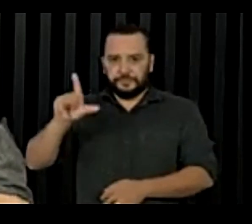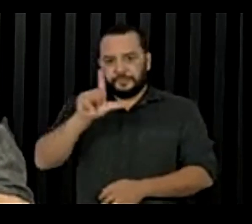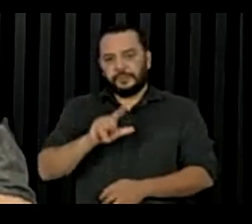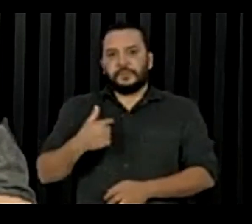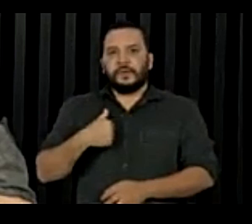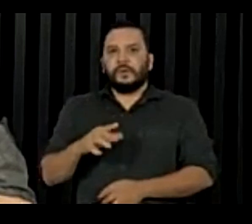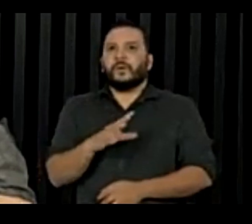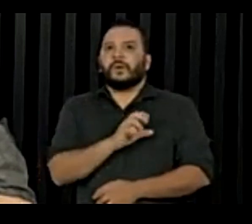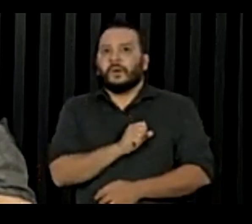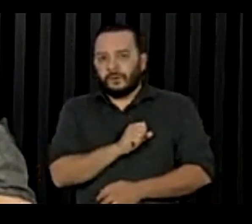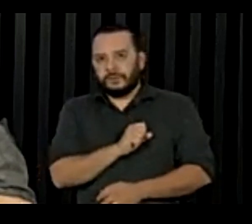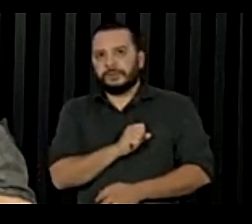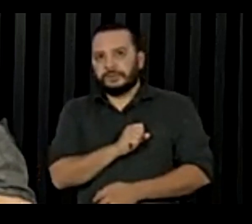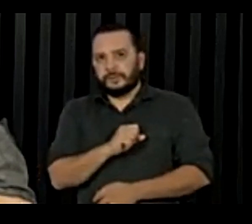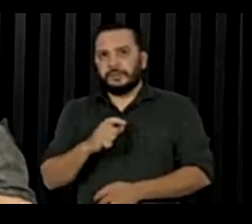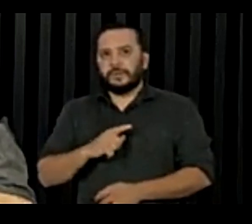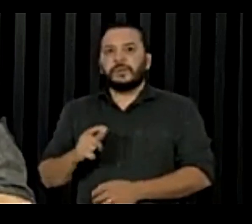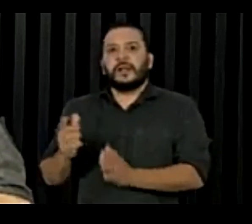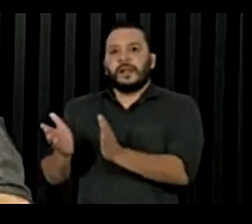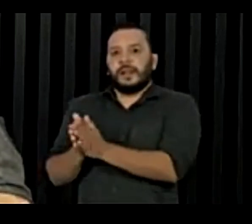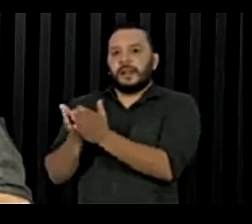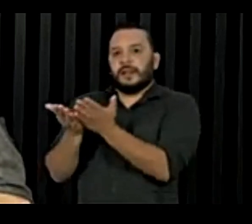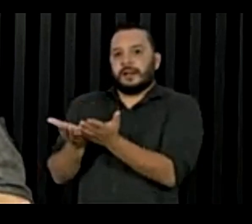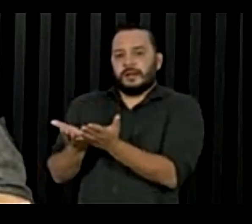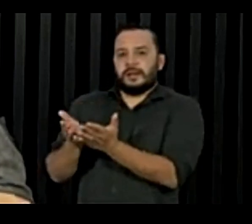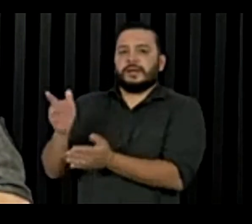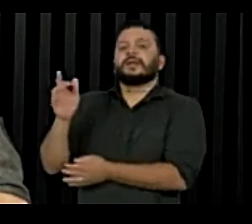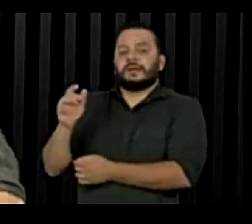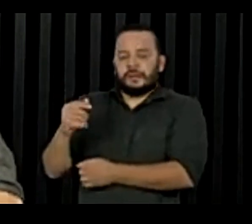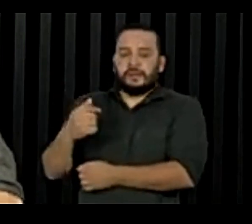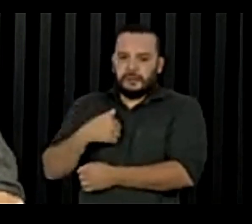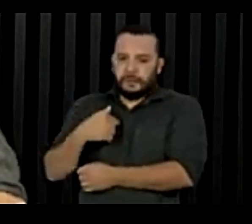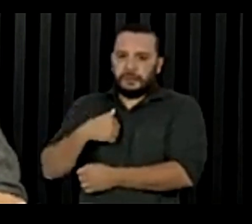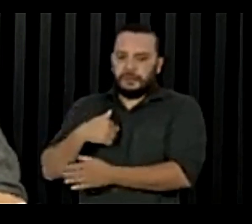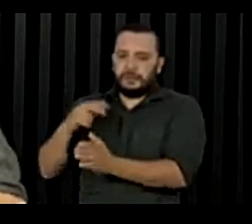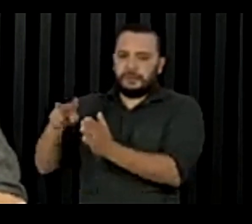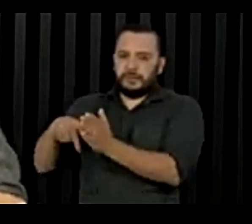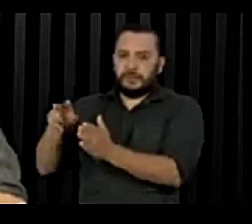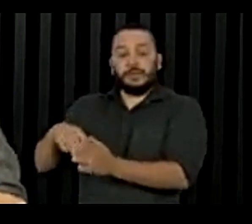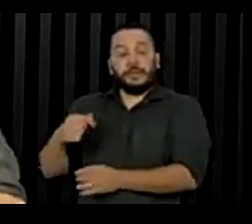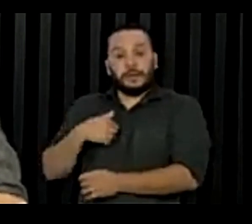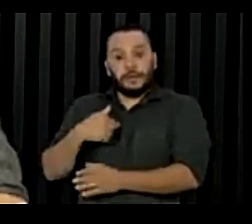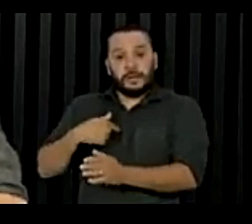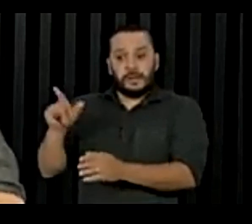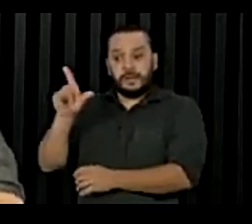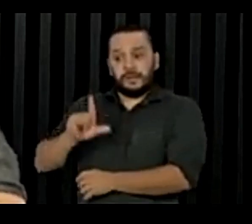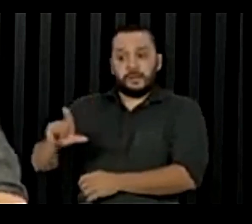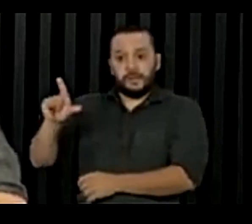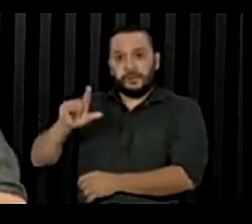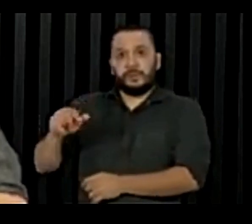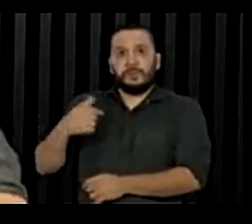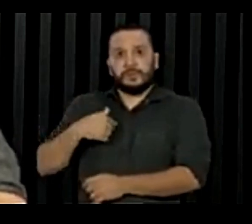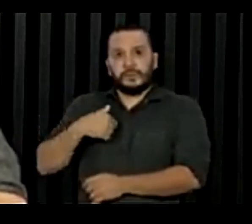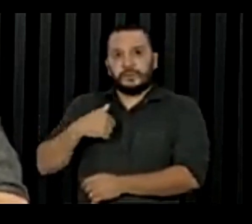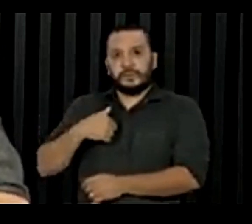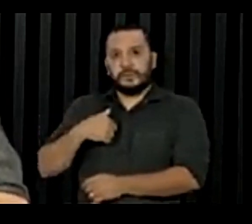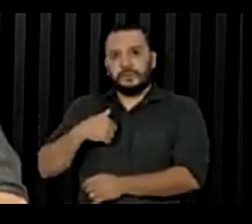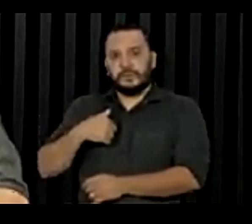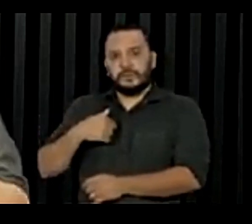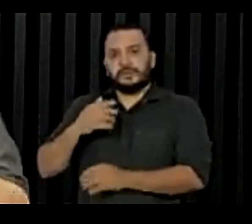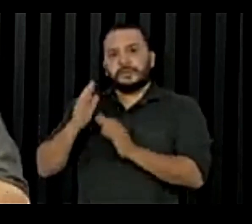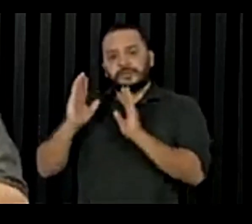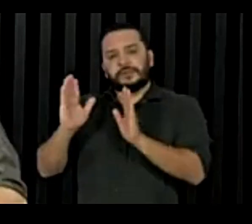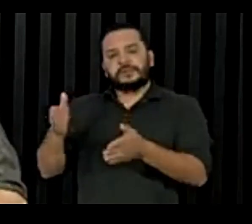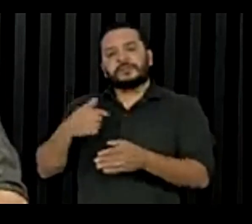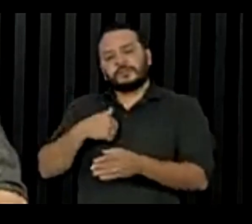todo tipo de livro. Confesso que recentemente eu estou usando a literatura mais para desopilar, para ler sobre